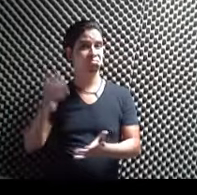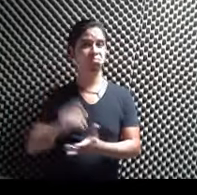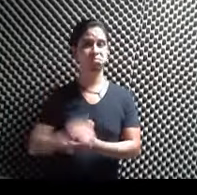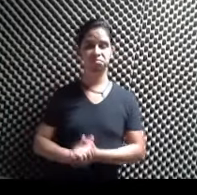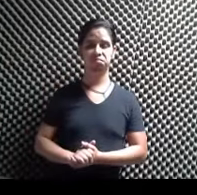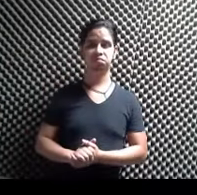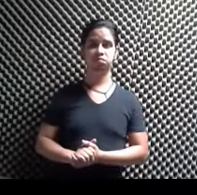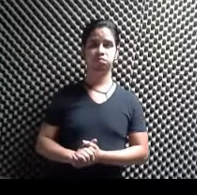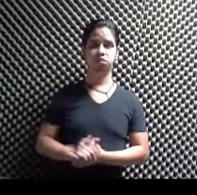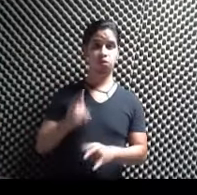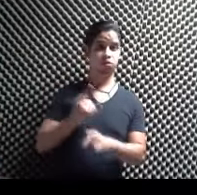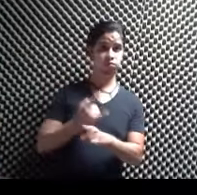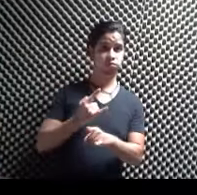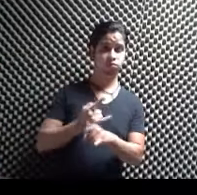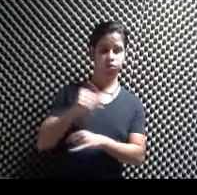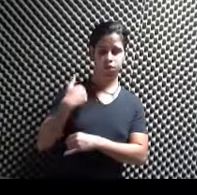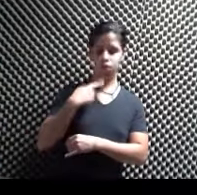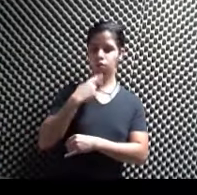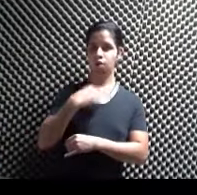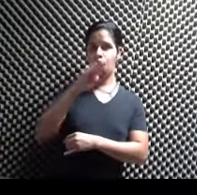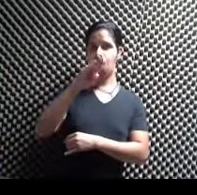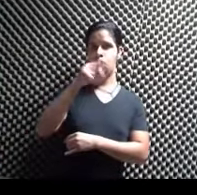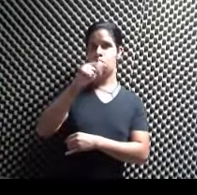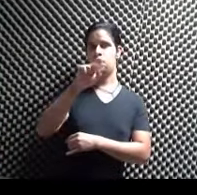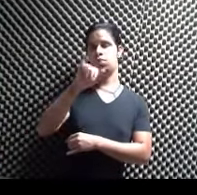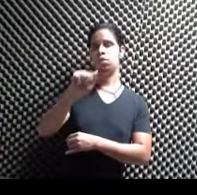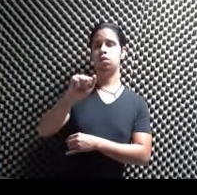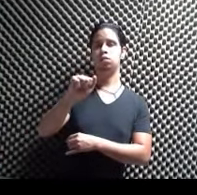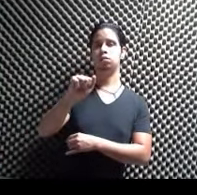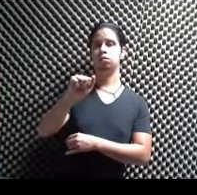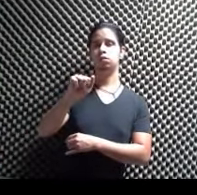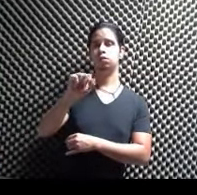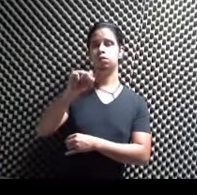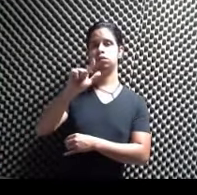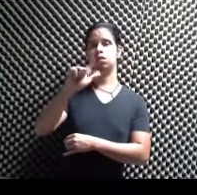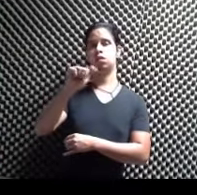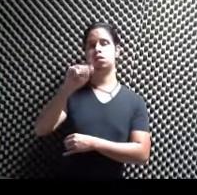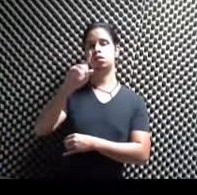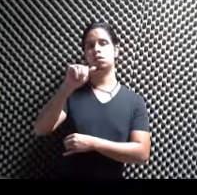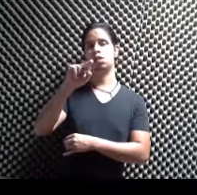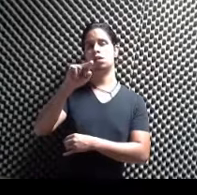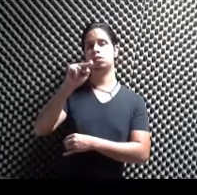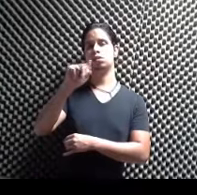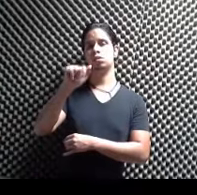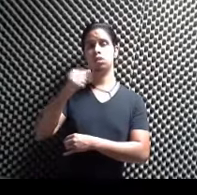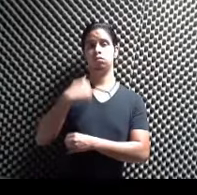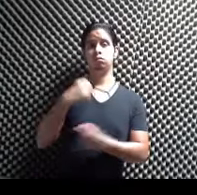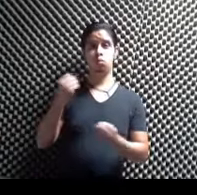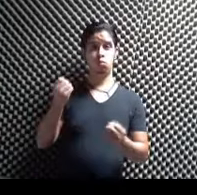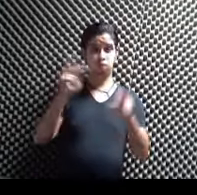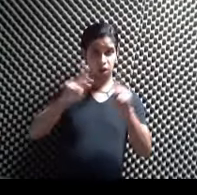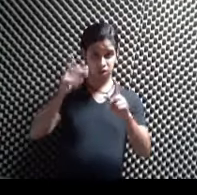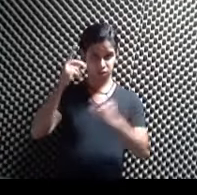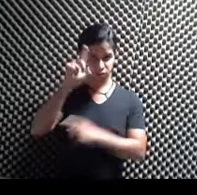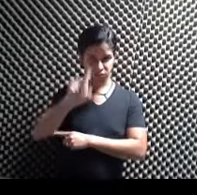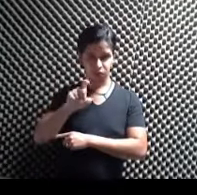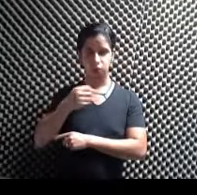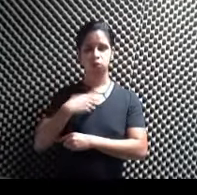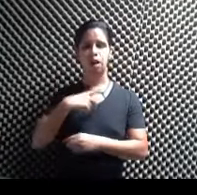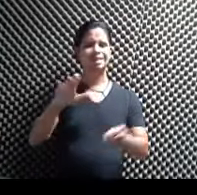Tuvimos la bohemia de Ramón Saldaña, Regreso al Feeling, que regresa el 31 de agosto. Fue mucha gente. Lleno. Porque es que he